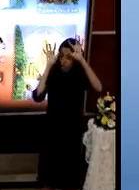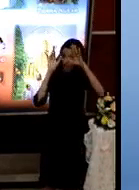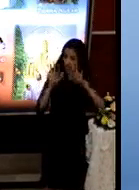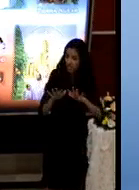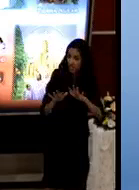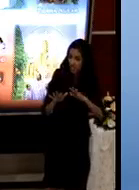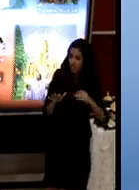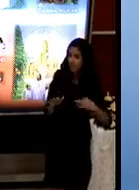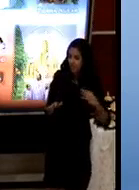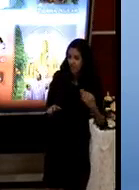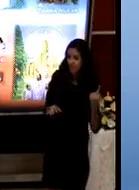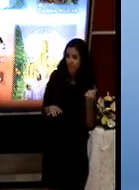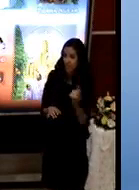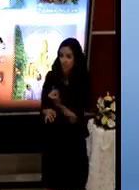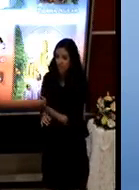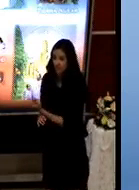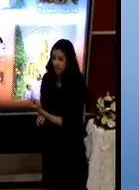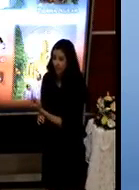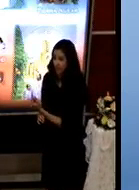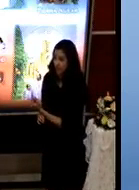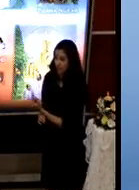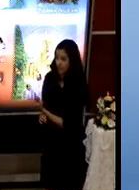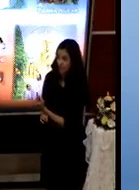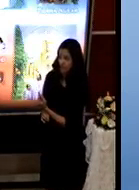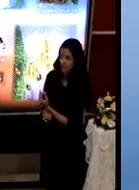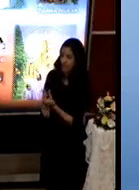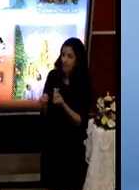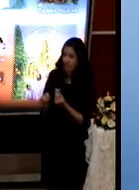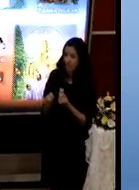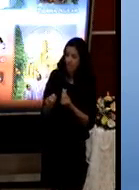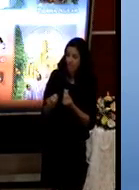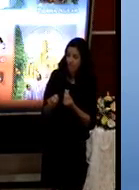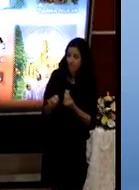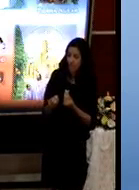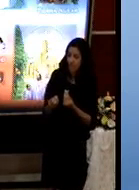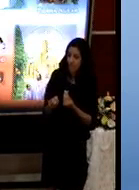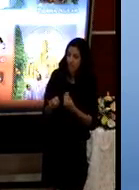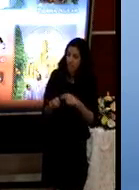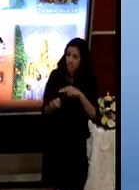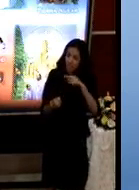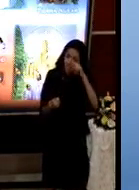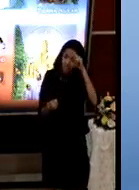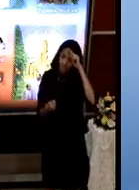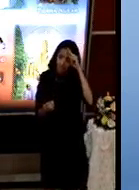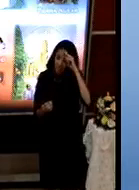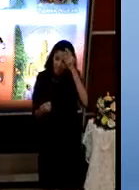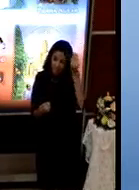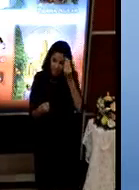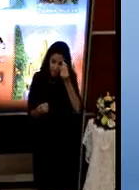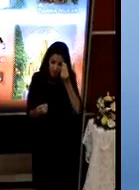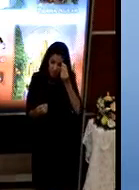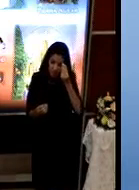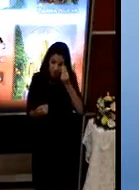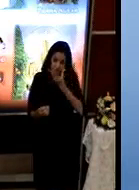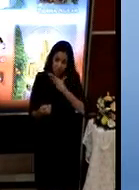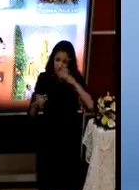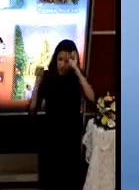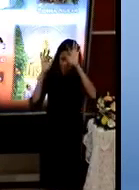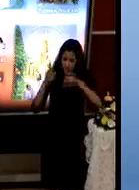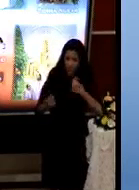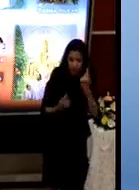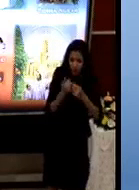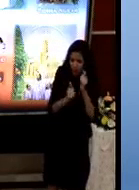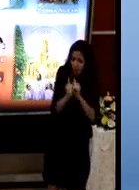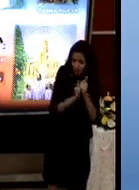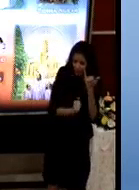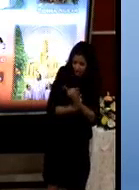tu vida, con tu familia, por el hecho de haber decidido respetar el sábado como día